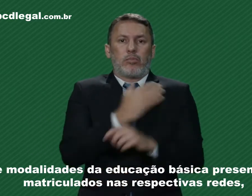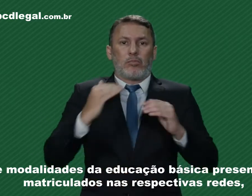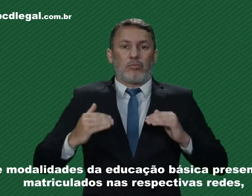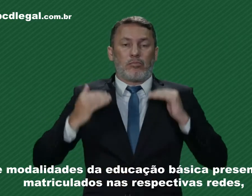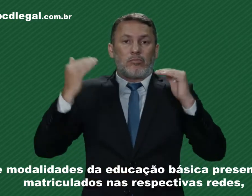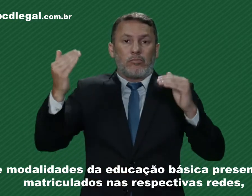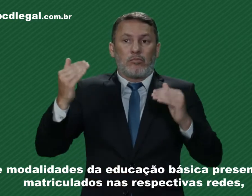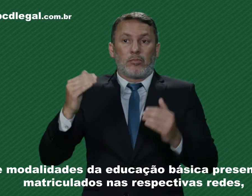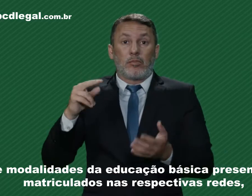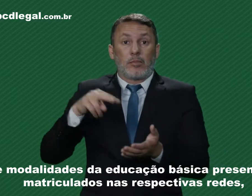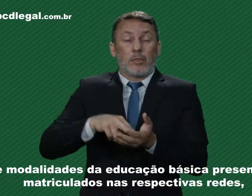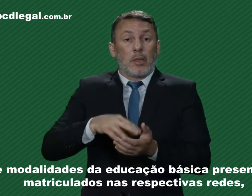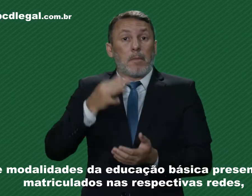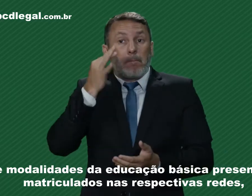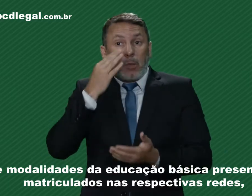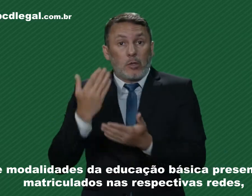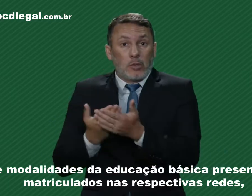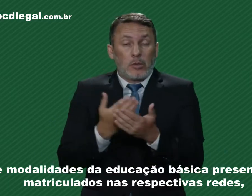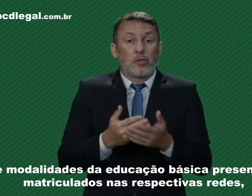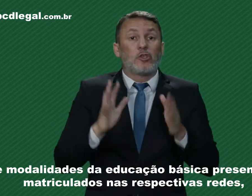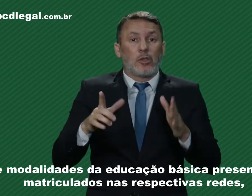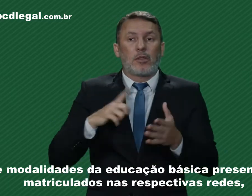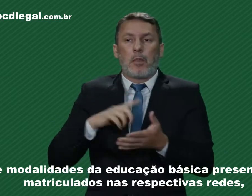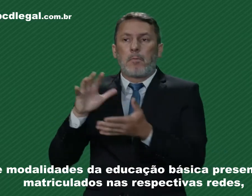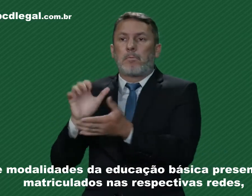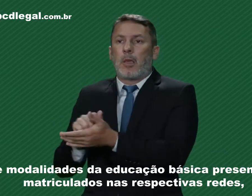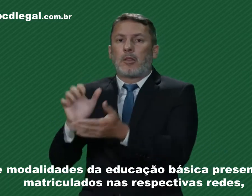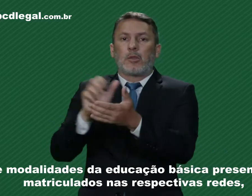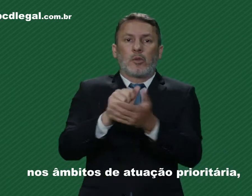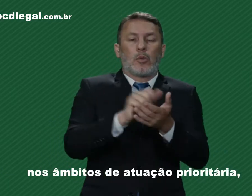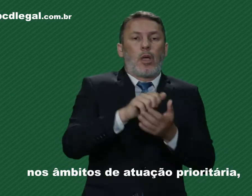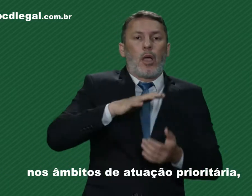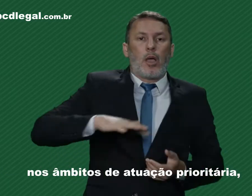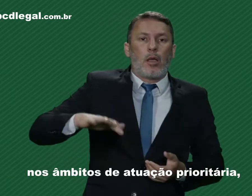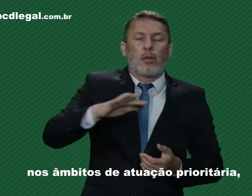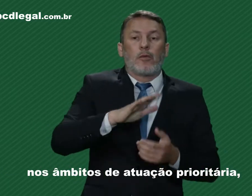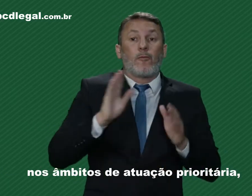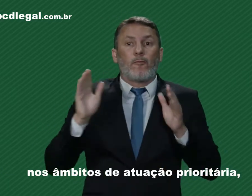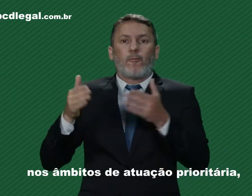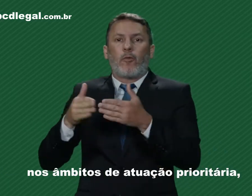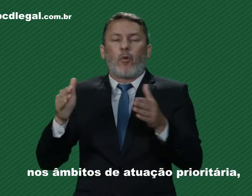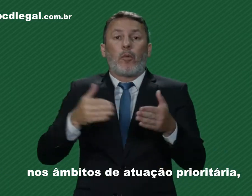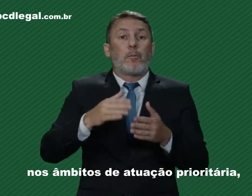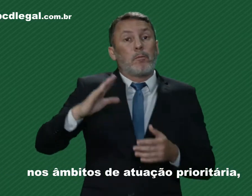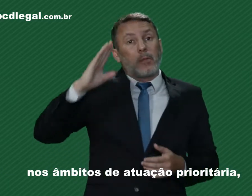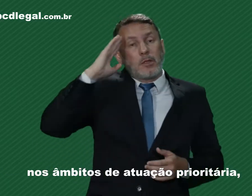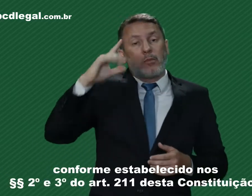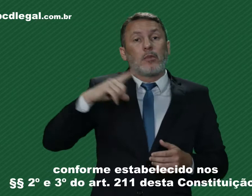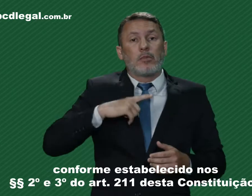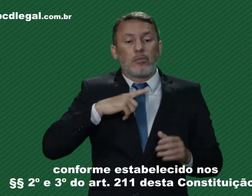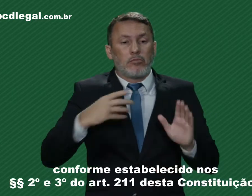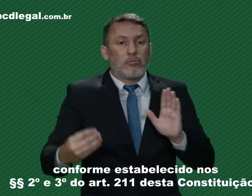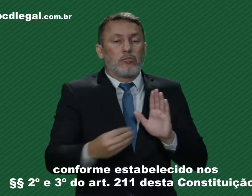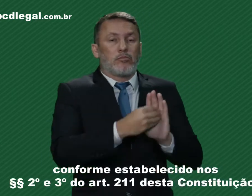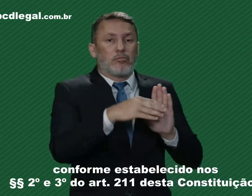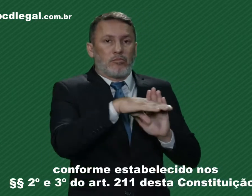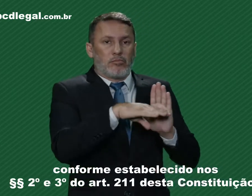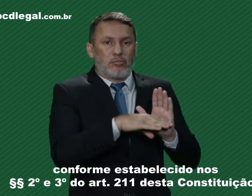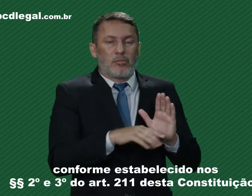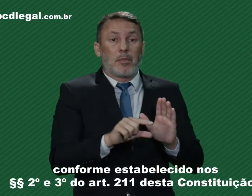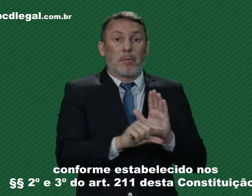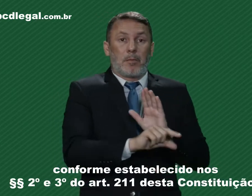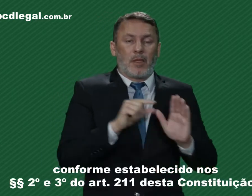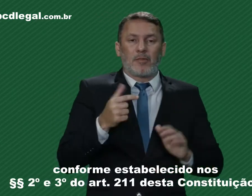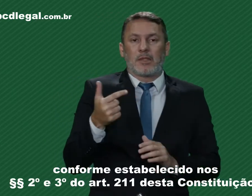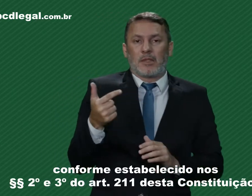educação básica presencial matriculados nas respectivas redes, nos âmbitos de atuação prioritária, conforme estabelecido